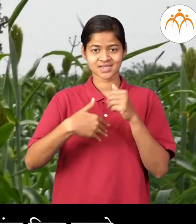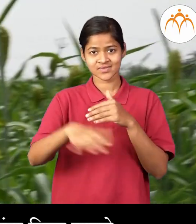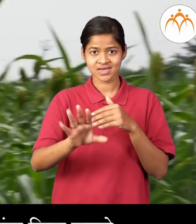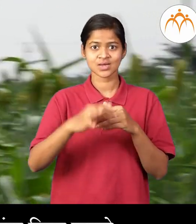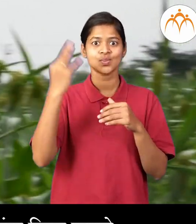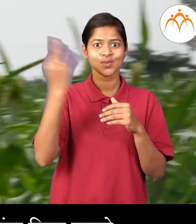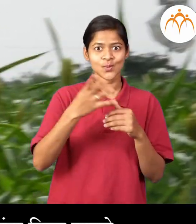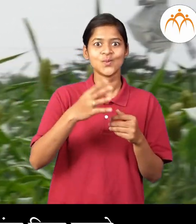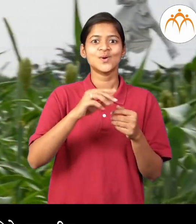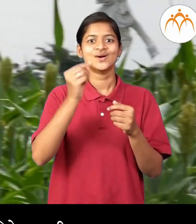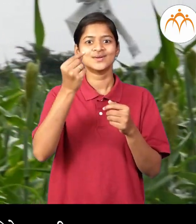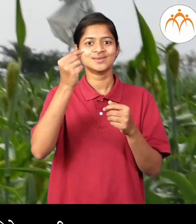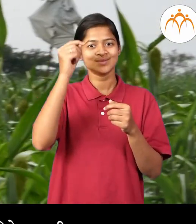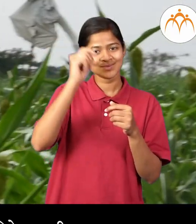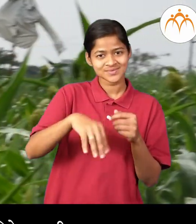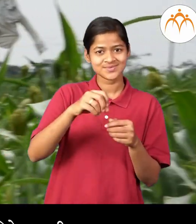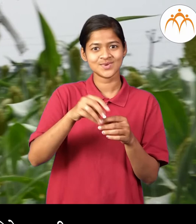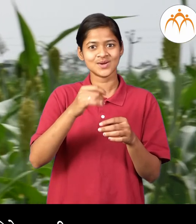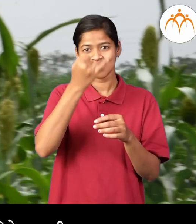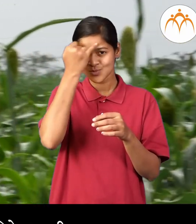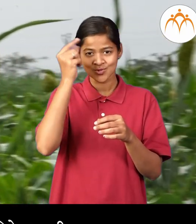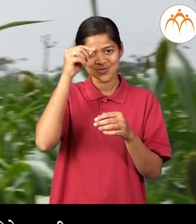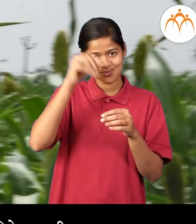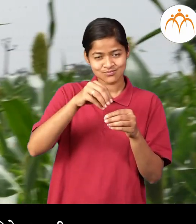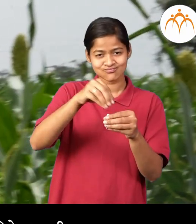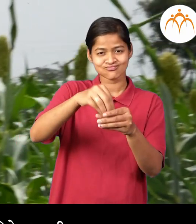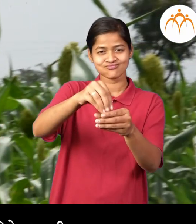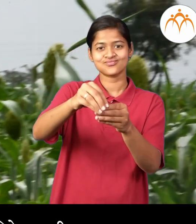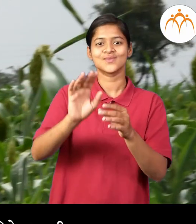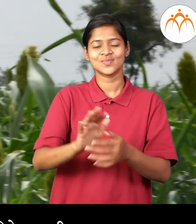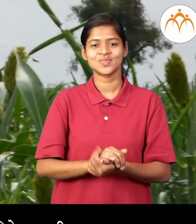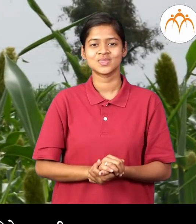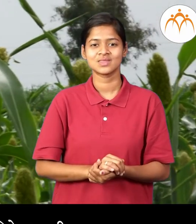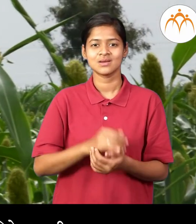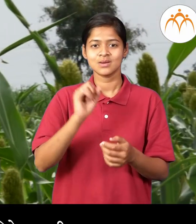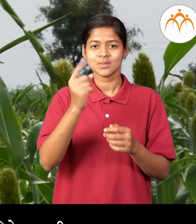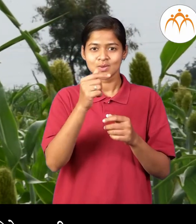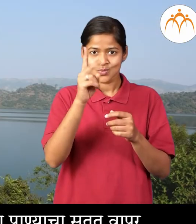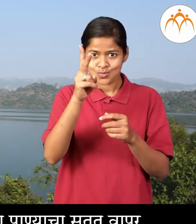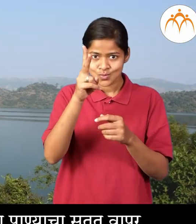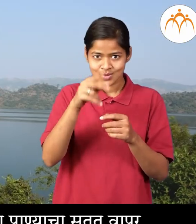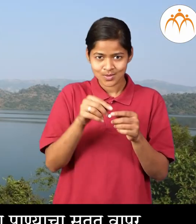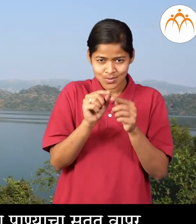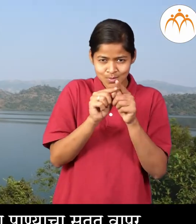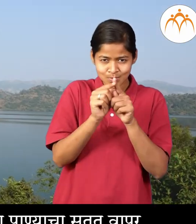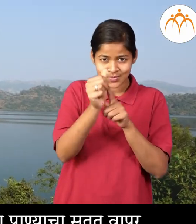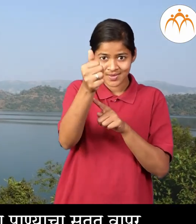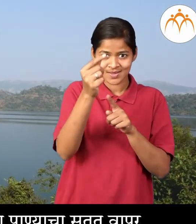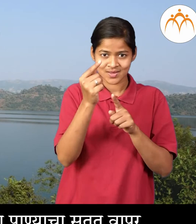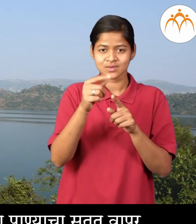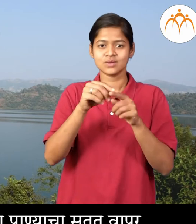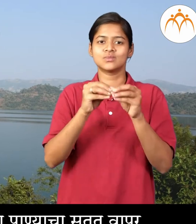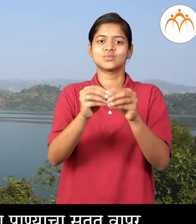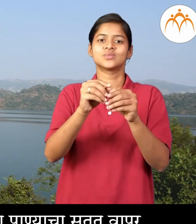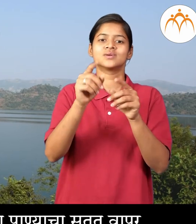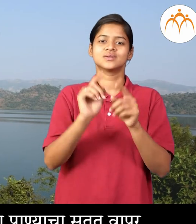મૂજે મૂગ મટકી યાંશારખી પીકા ઘયાવિત જળ કીવા ક્ષાર યુગ્ત